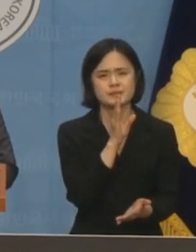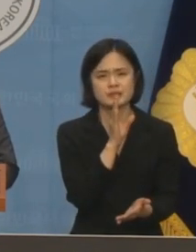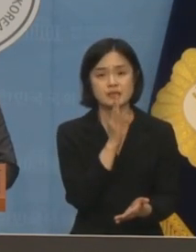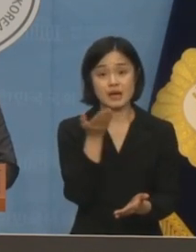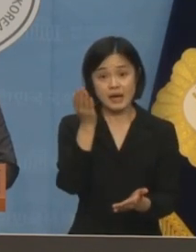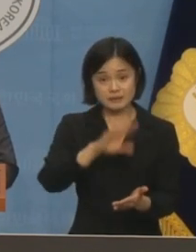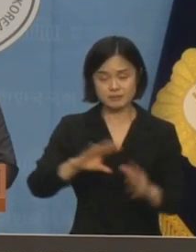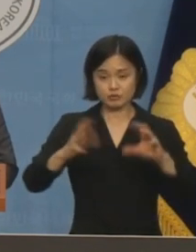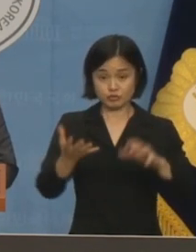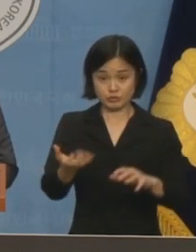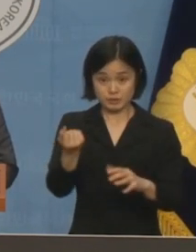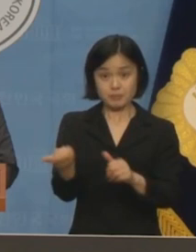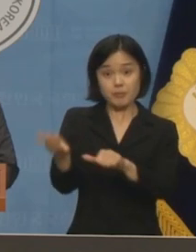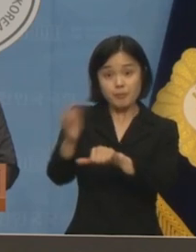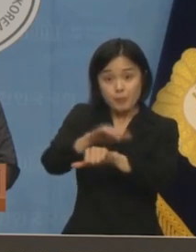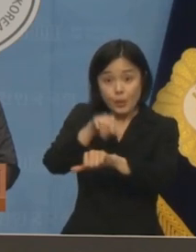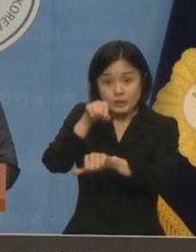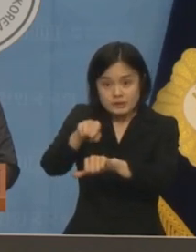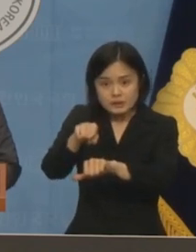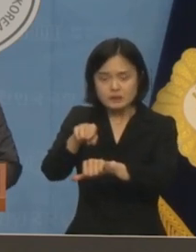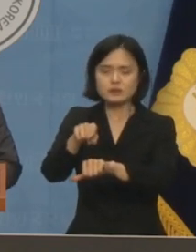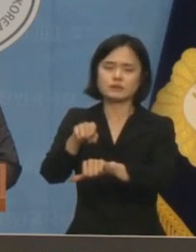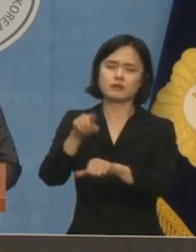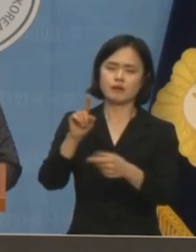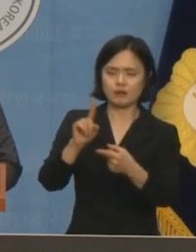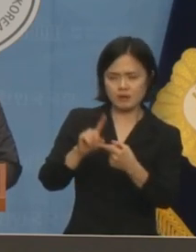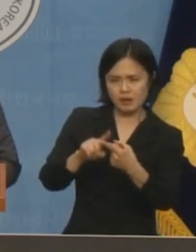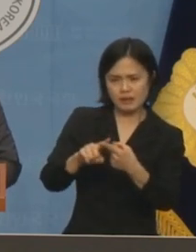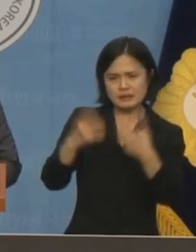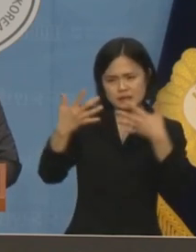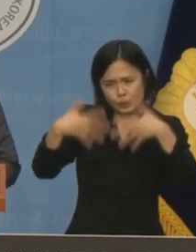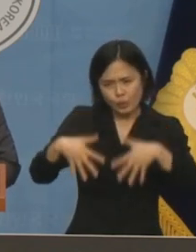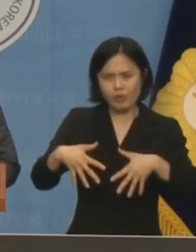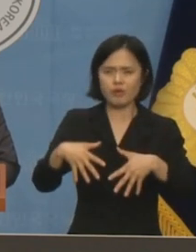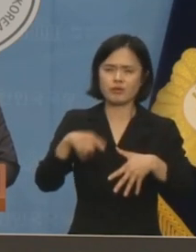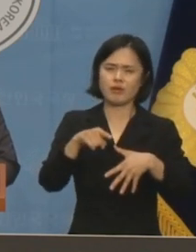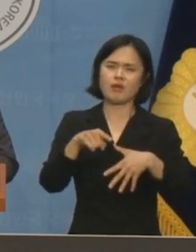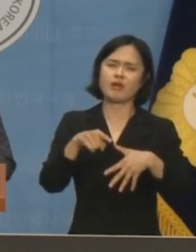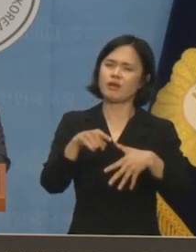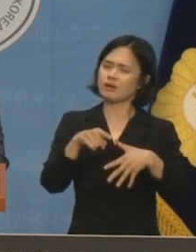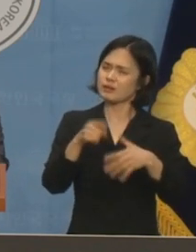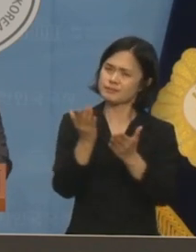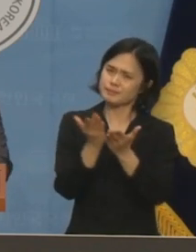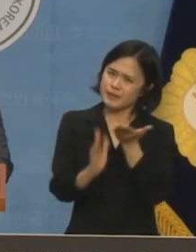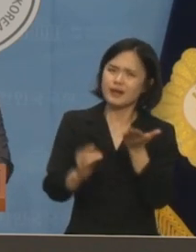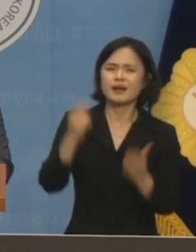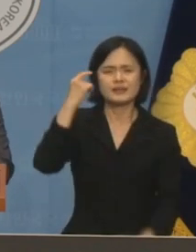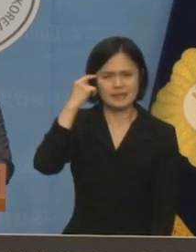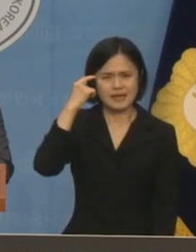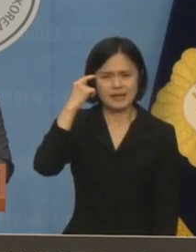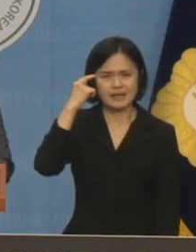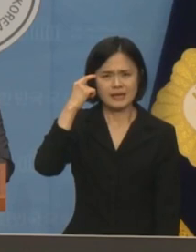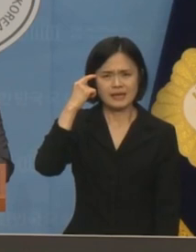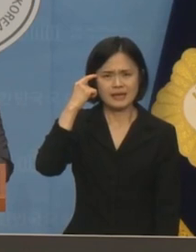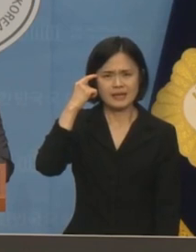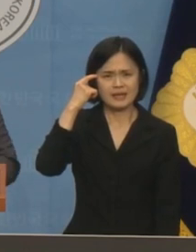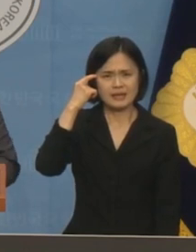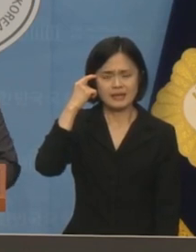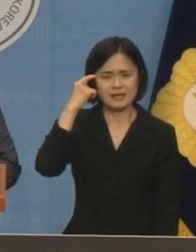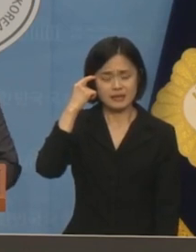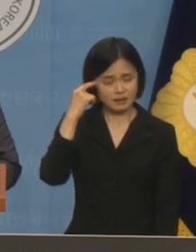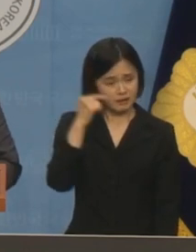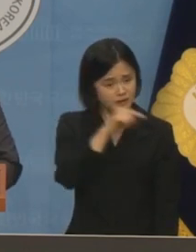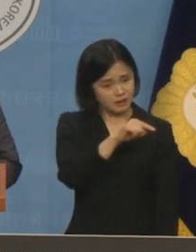판결에 더 이상 이야기를 할 수가 없었습니다. 고 변희수 하사가 국립묘지에 안장될 자격을 갖추고